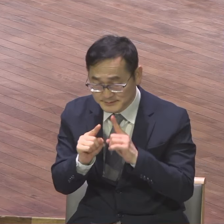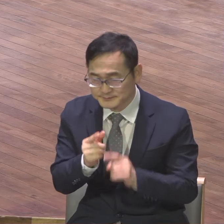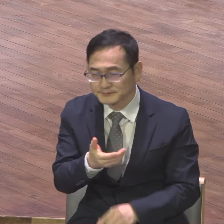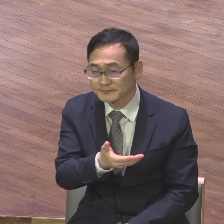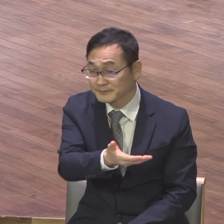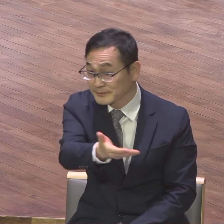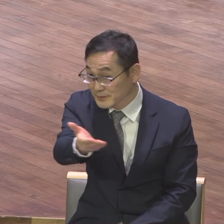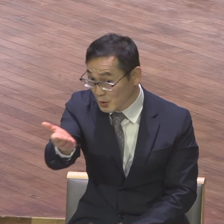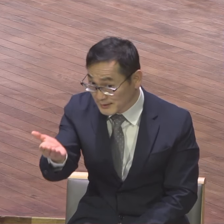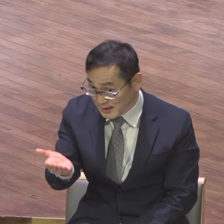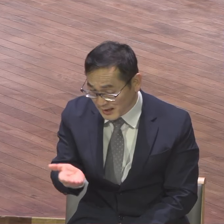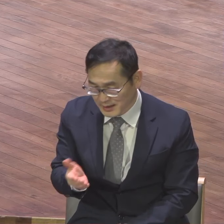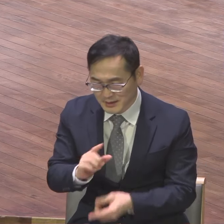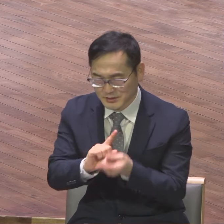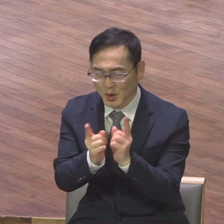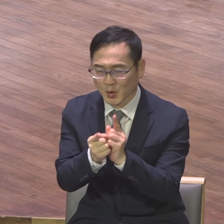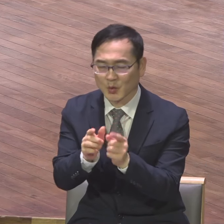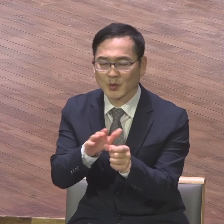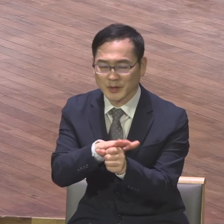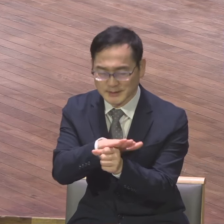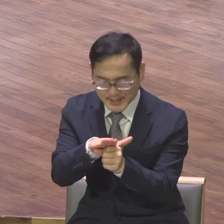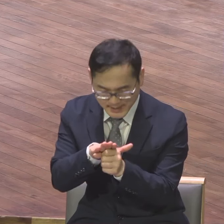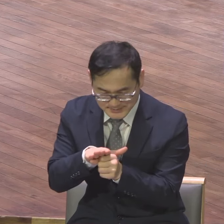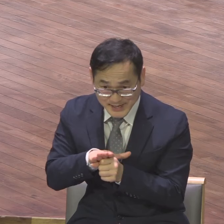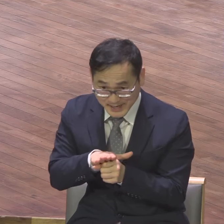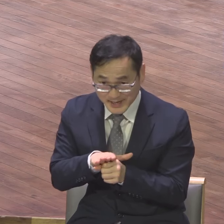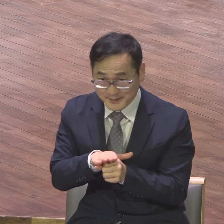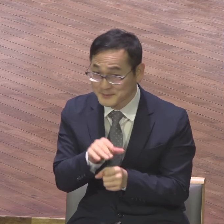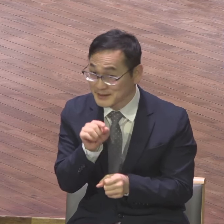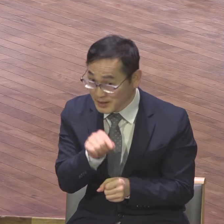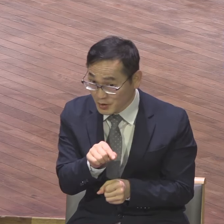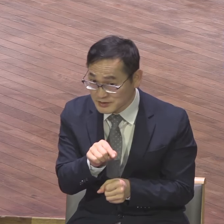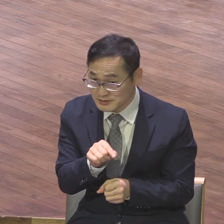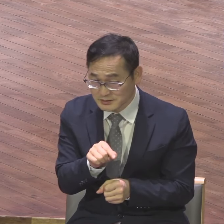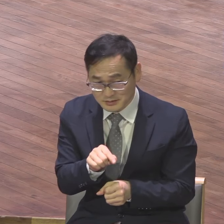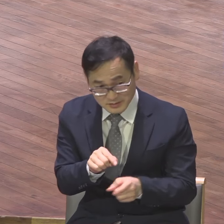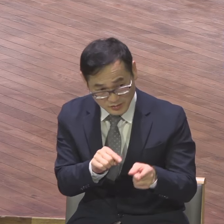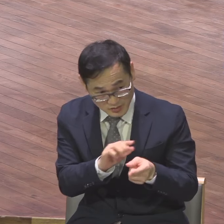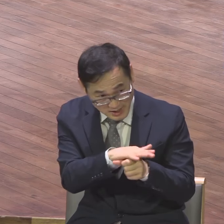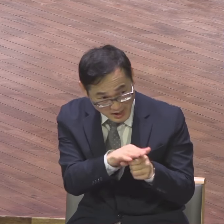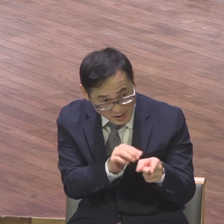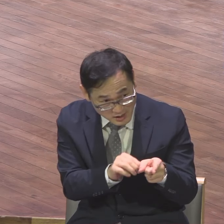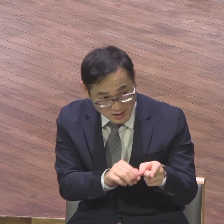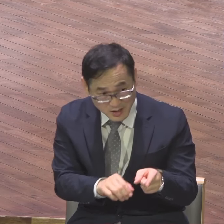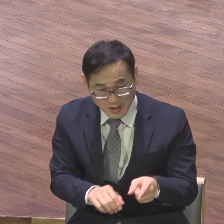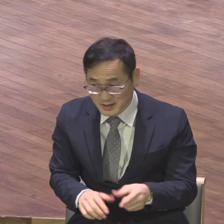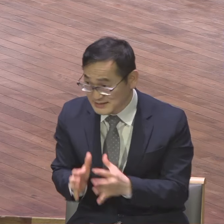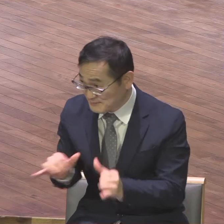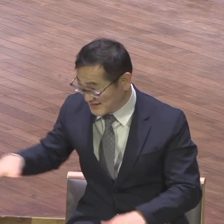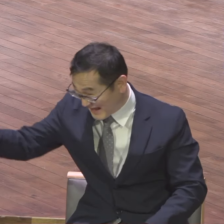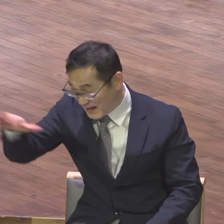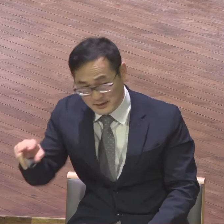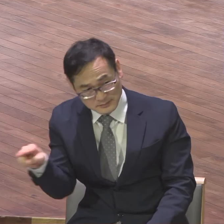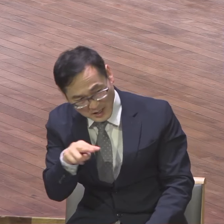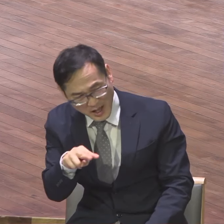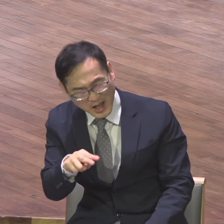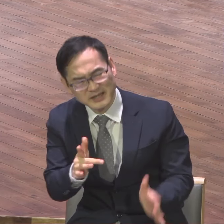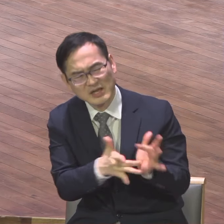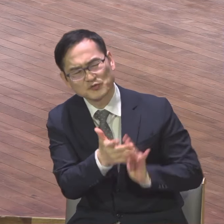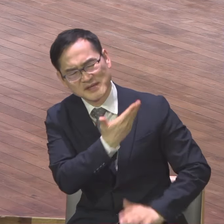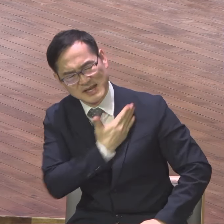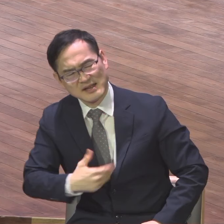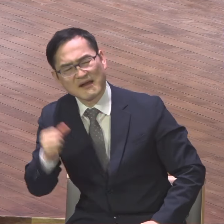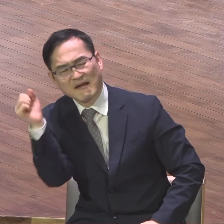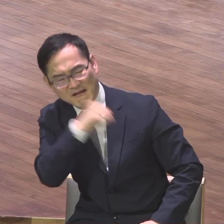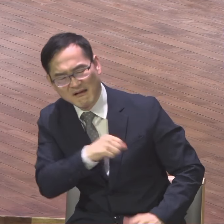너희가 서로 사랑하면 이로써 모든 사람이 너희가 내 제자인 줄